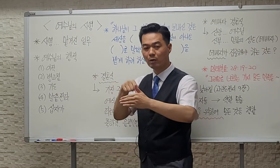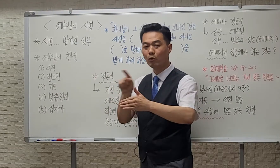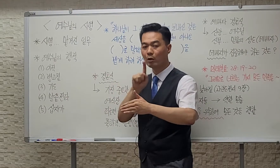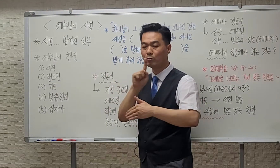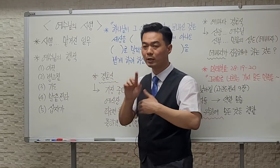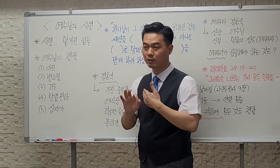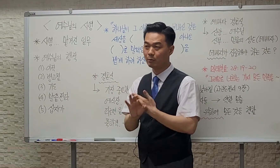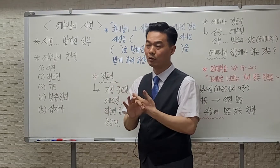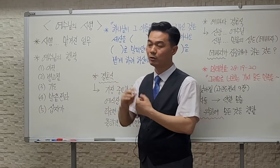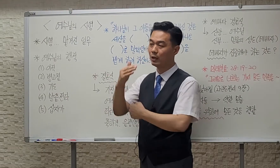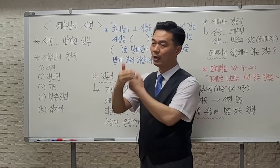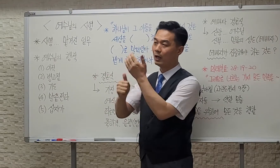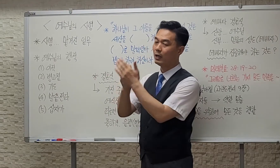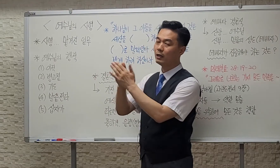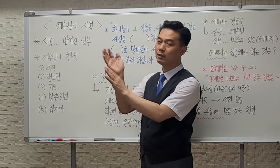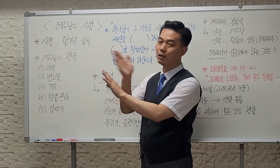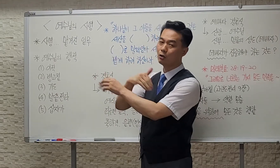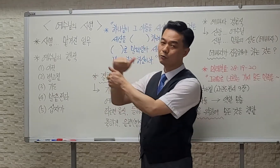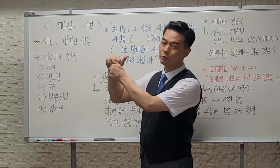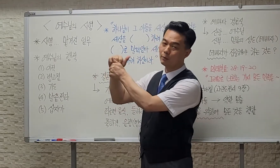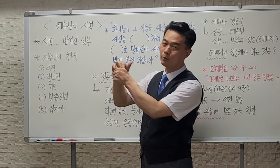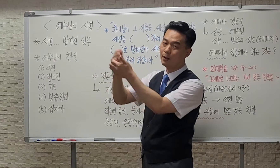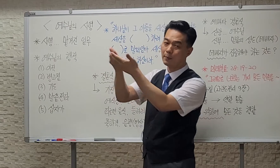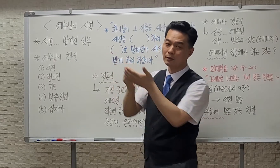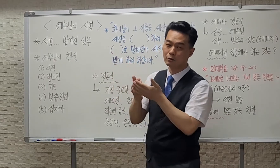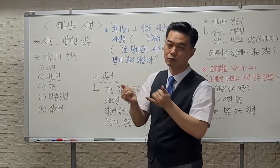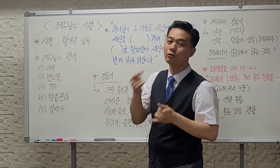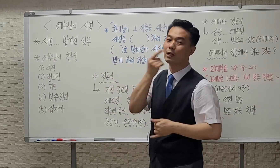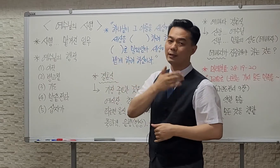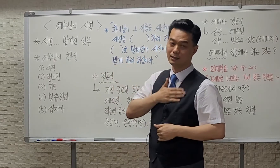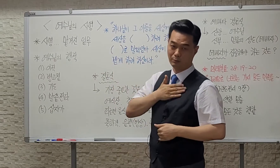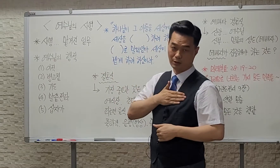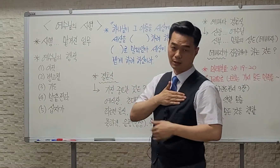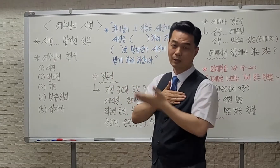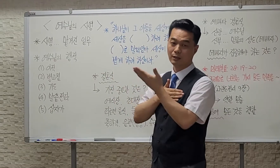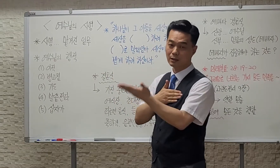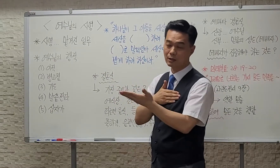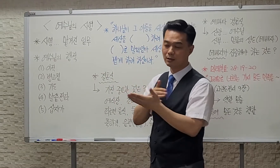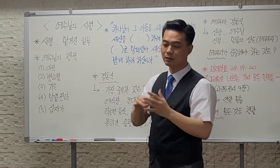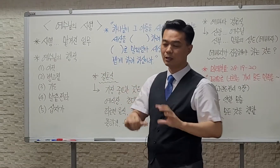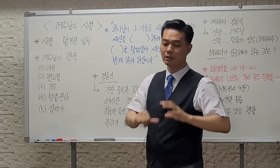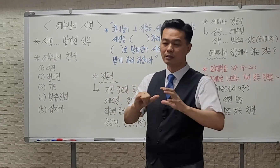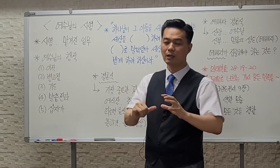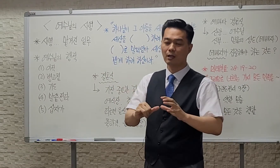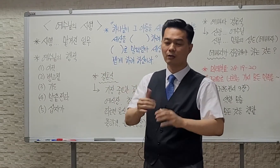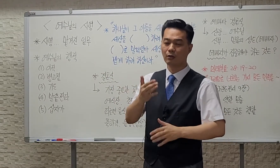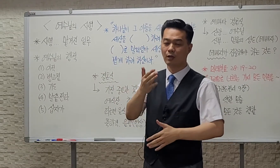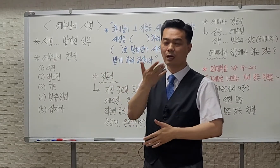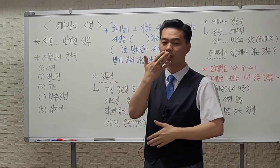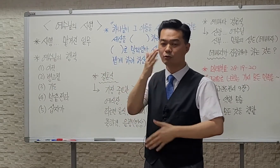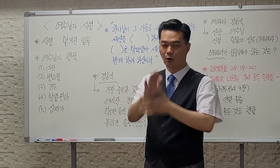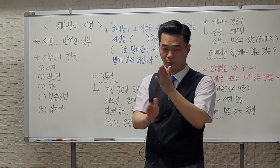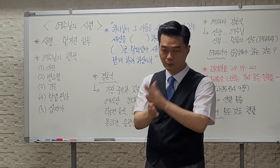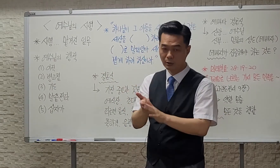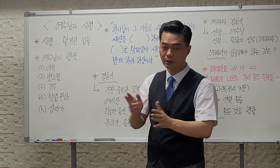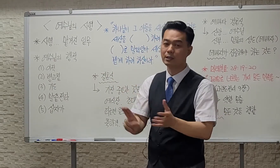뭐라고 말했냐면 하나님께로부터 보냄받은 줄을 알겠습니다. 당신은 세상에서 할 수 없는